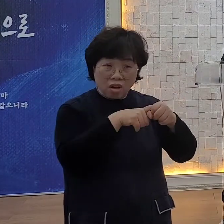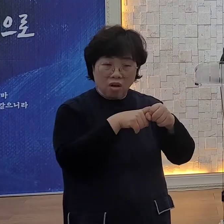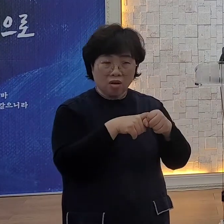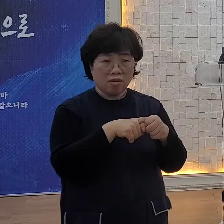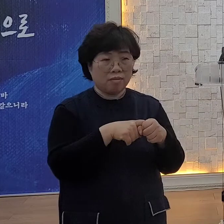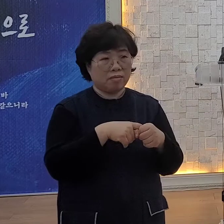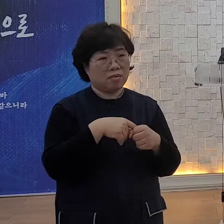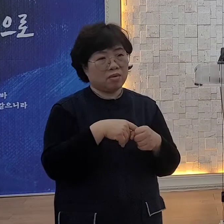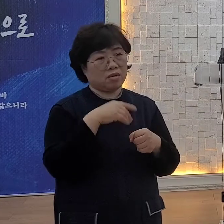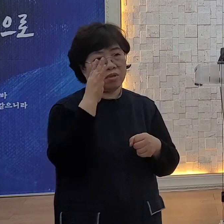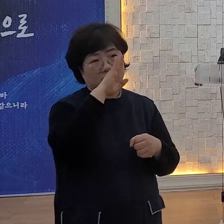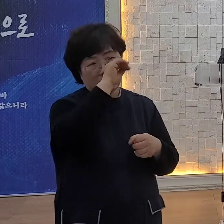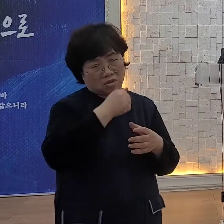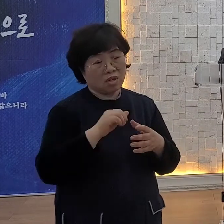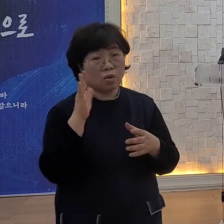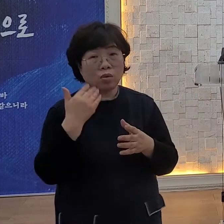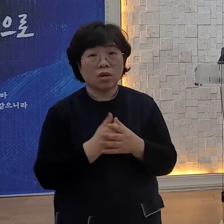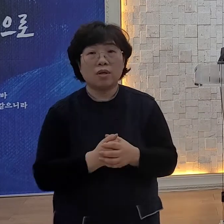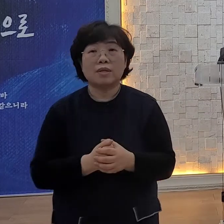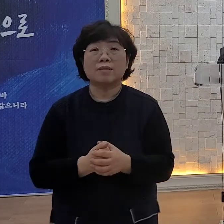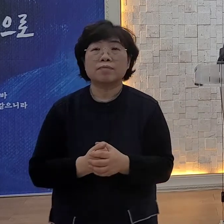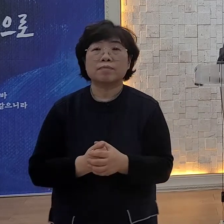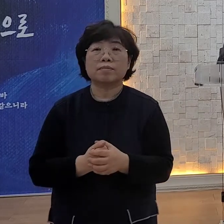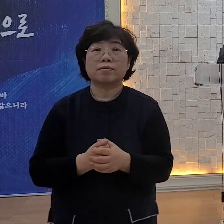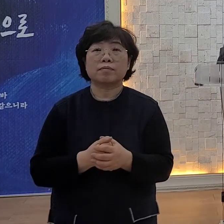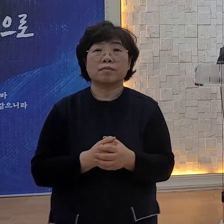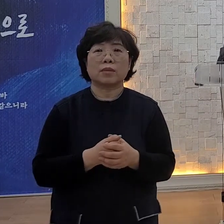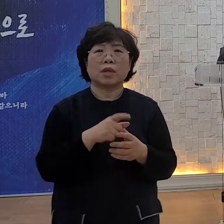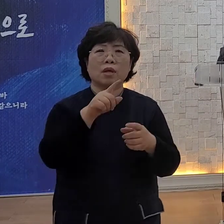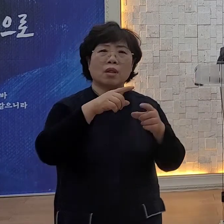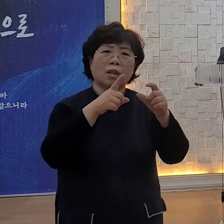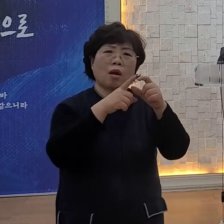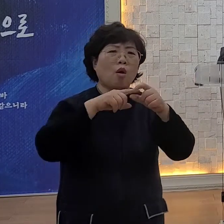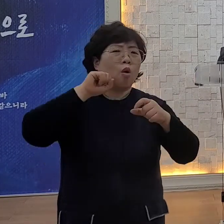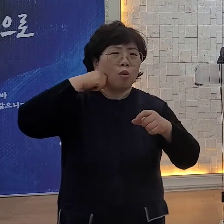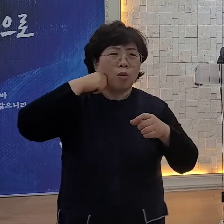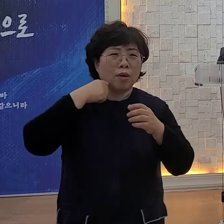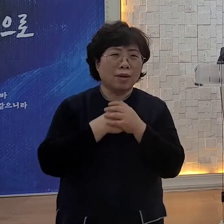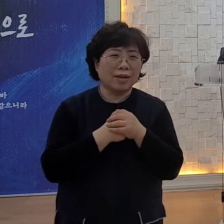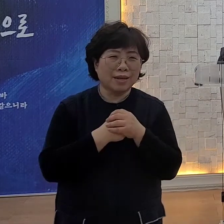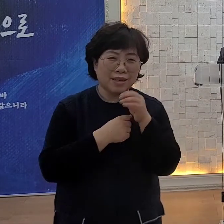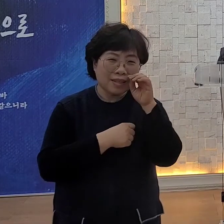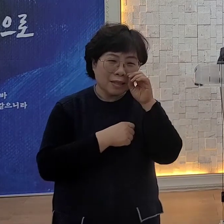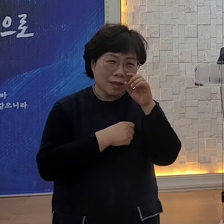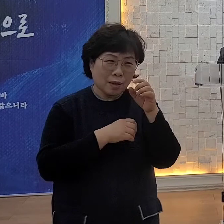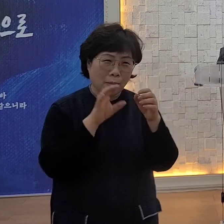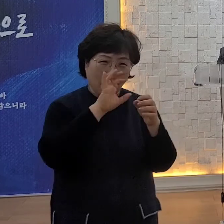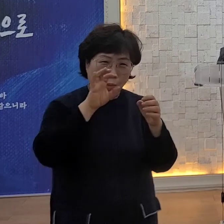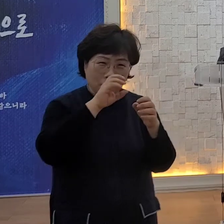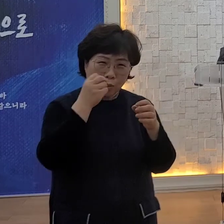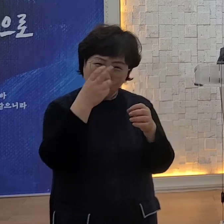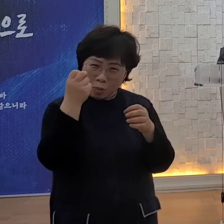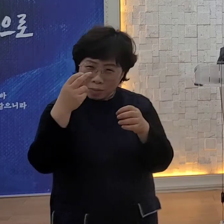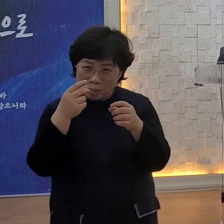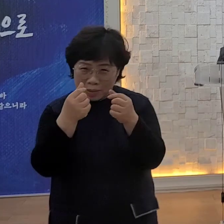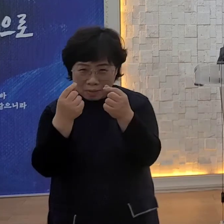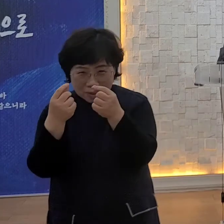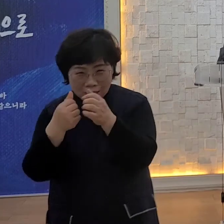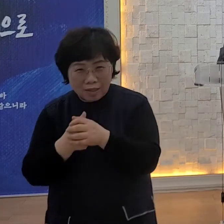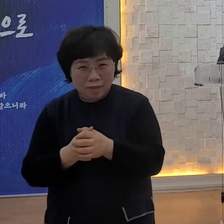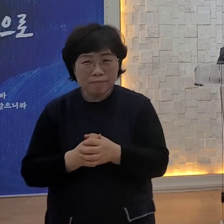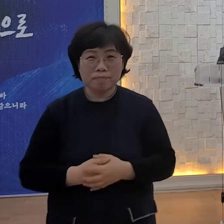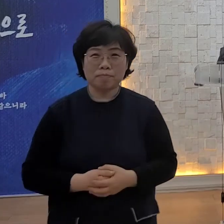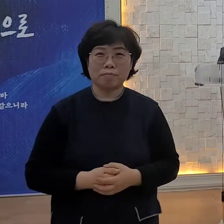알고 우리 29절에서 31절 다시 한번 같이 읽어보겠습니다. 시작. 곧 모든 불의, 추악,